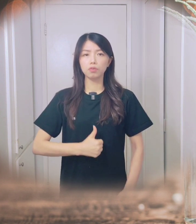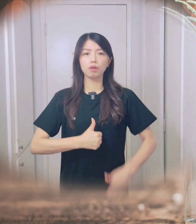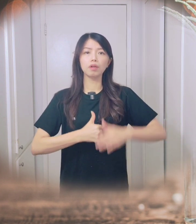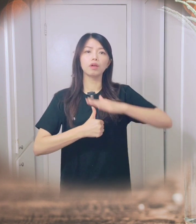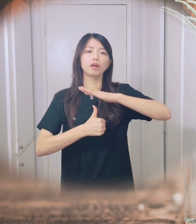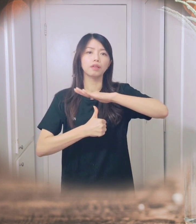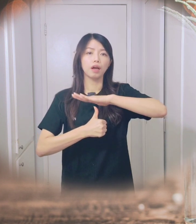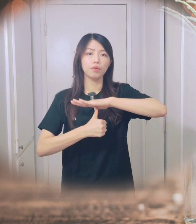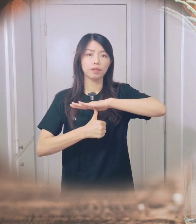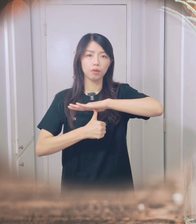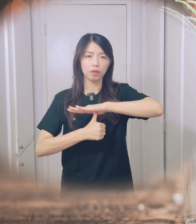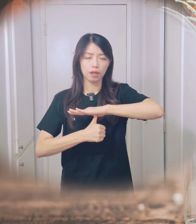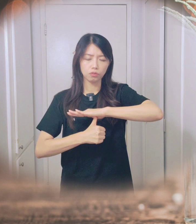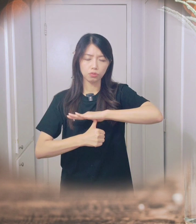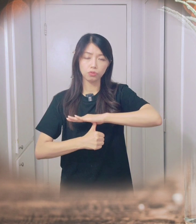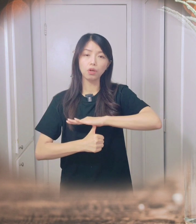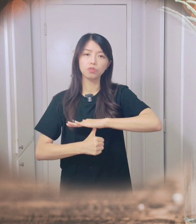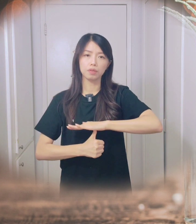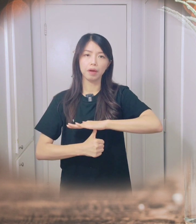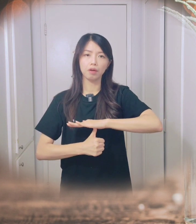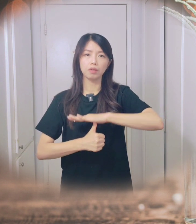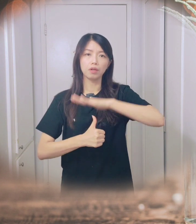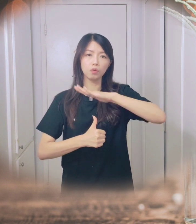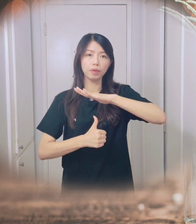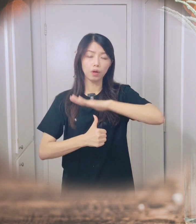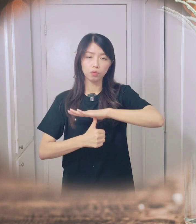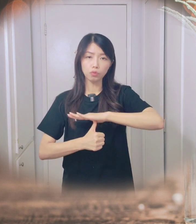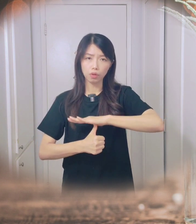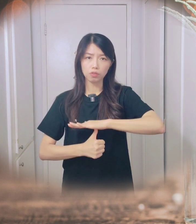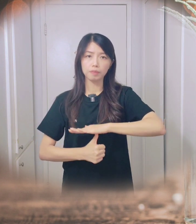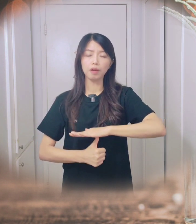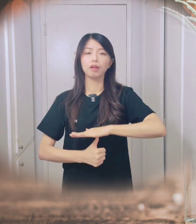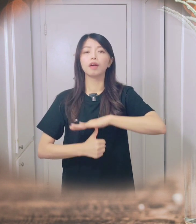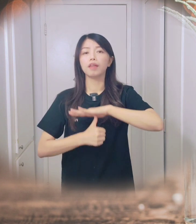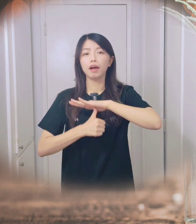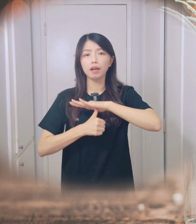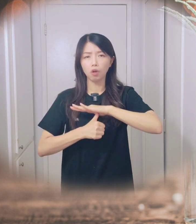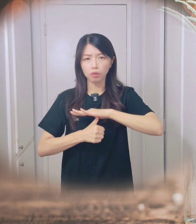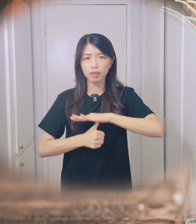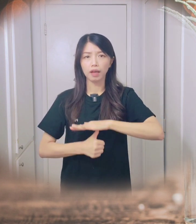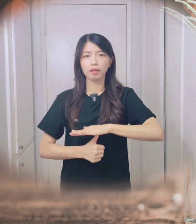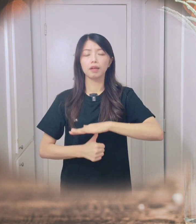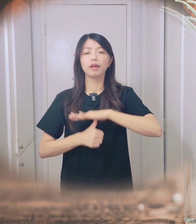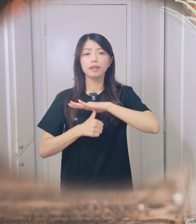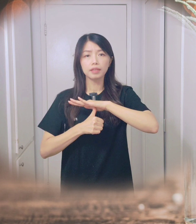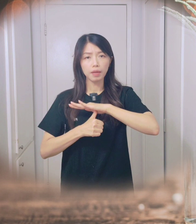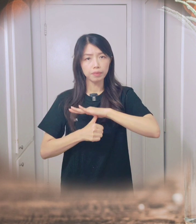이 수어를 내가 위에서 이렇게 꾹 눌러주시면, 손바닥으로 꾹 눌러주시면 내가